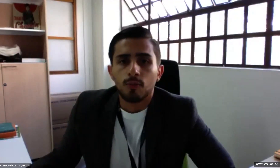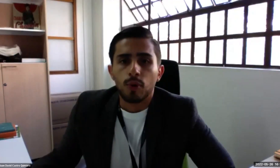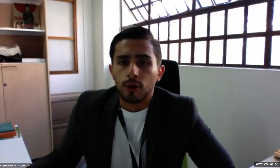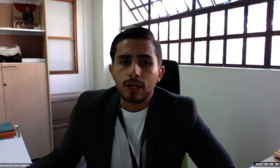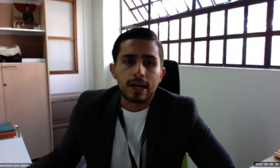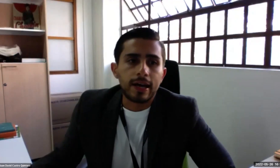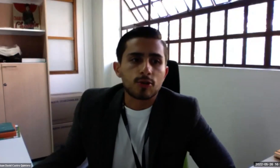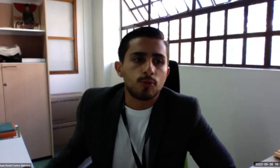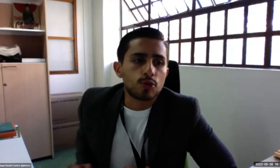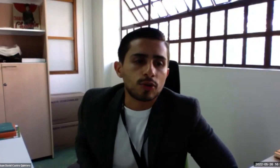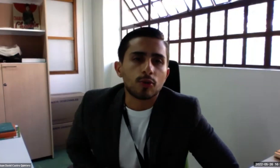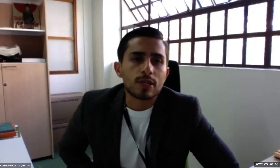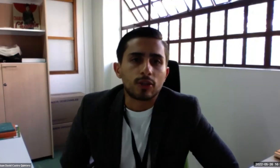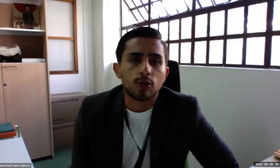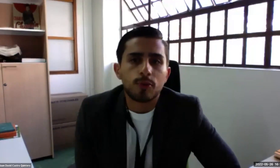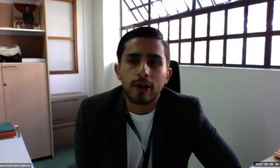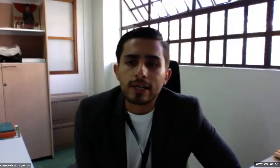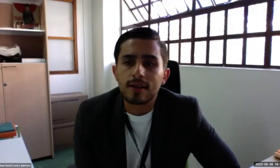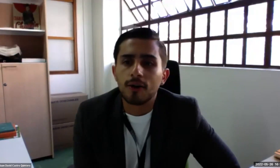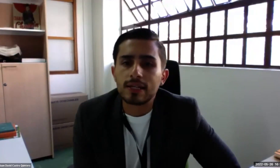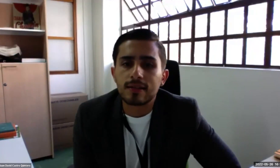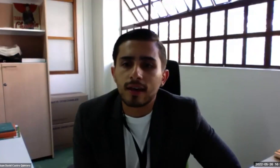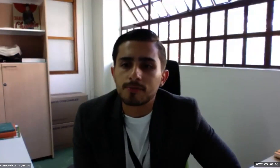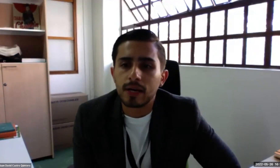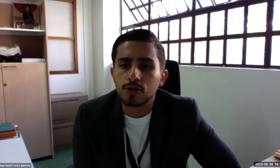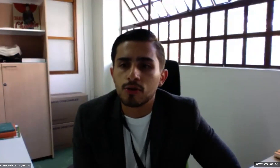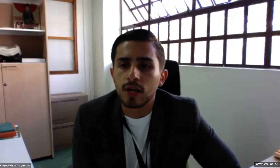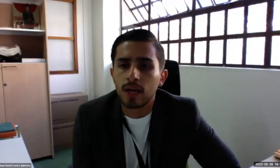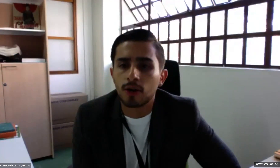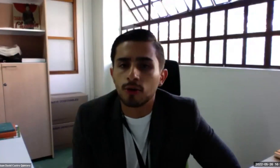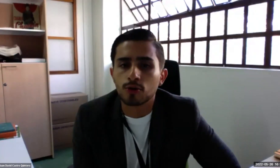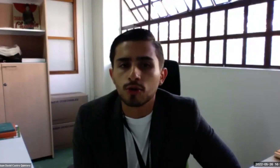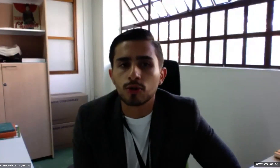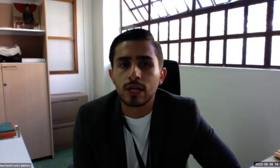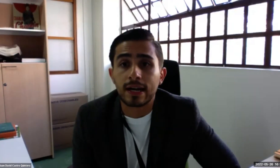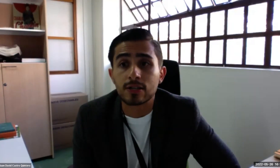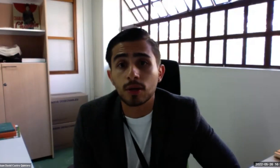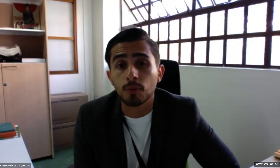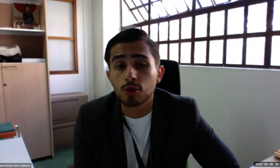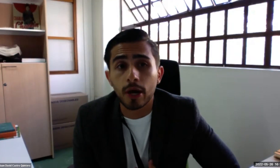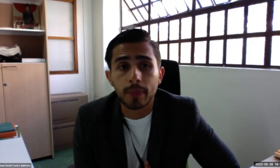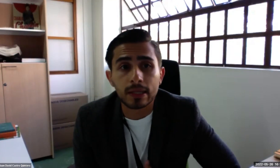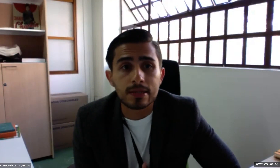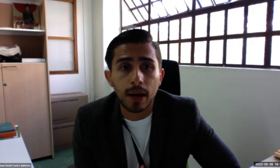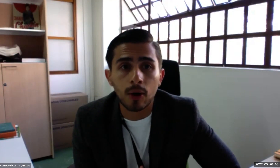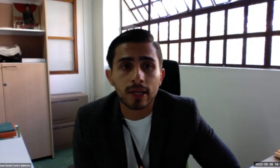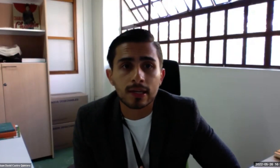Bueno, les agradezco mucho entonces a todos por haber estado en este espacio con nosotros, les agradezco también mucho por haber participado a quienes